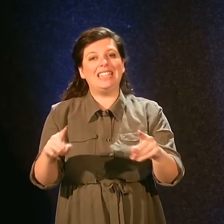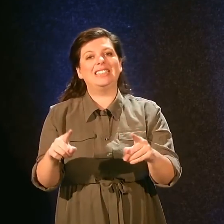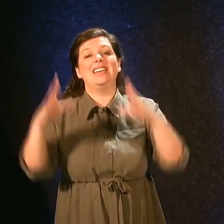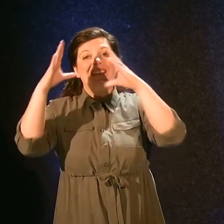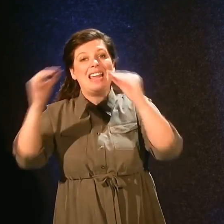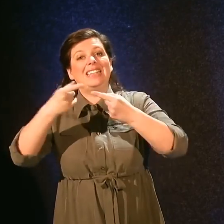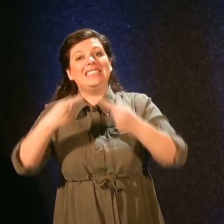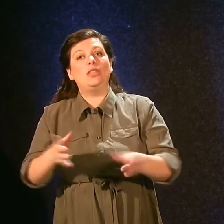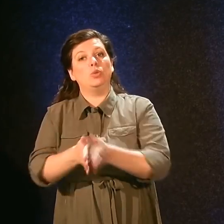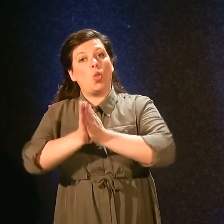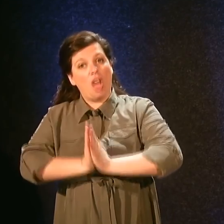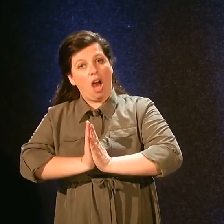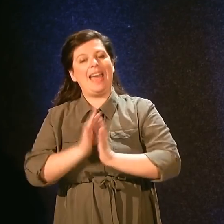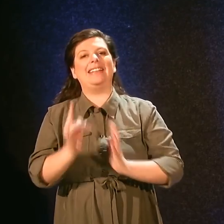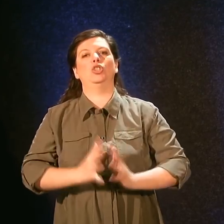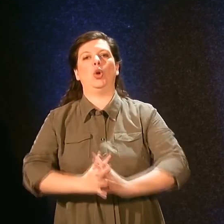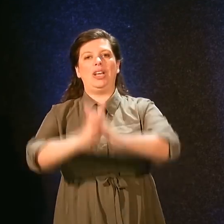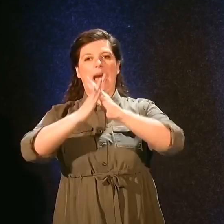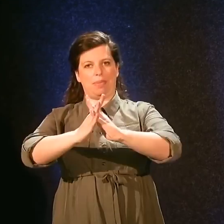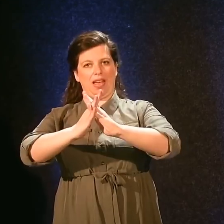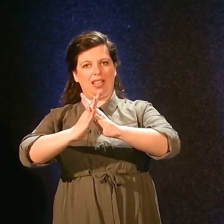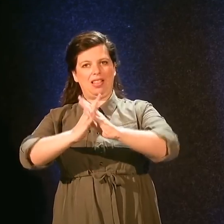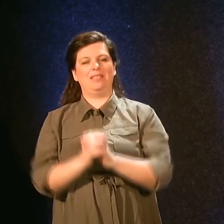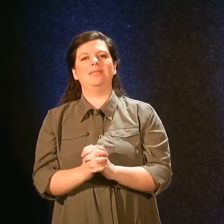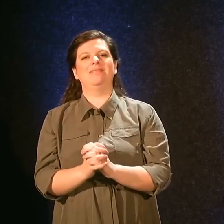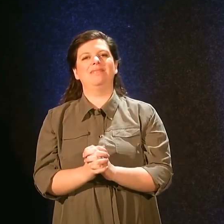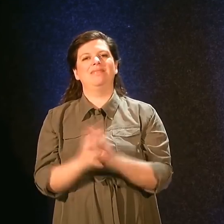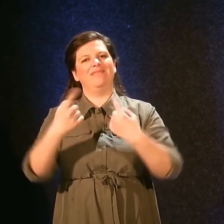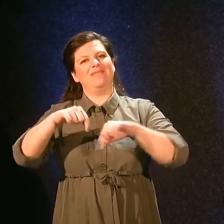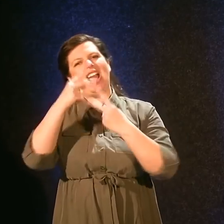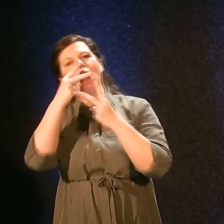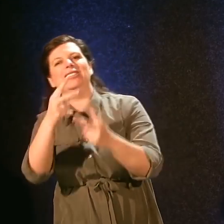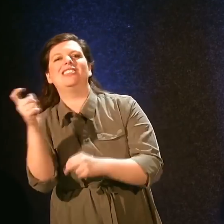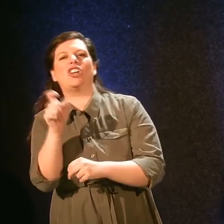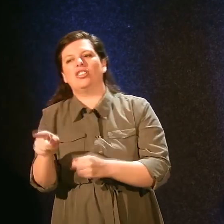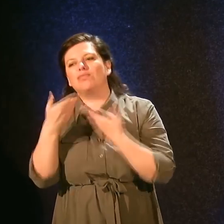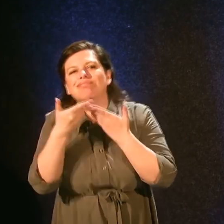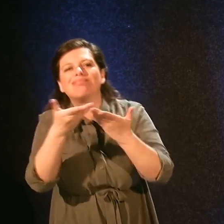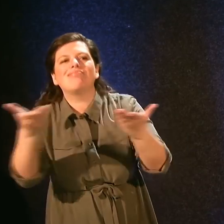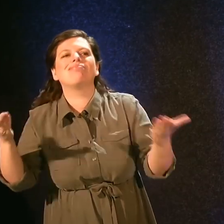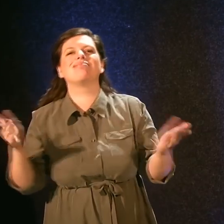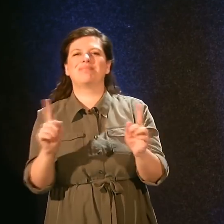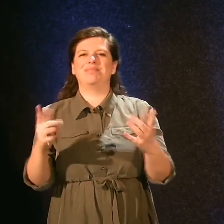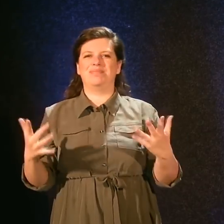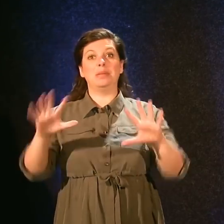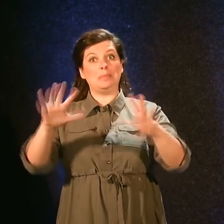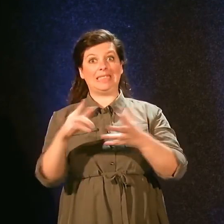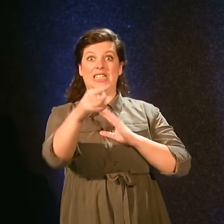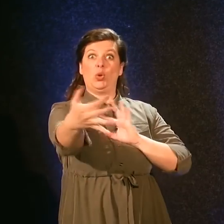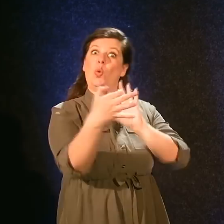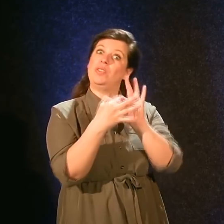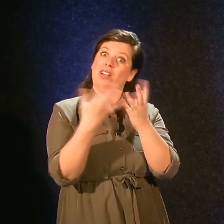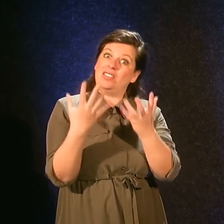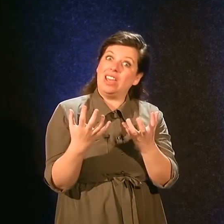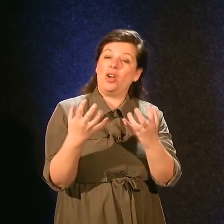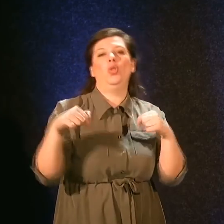en De Kapel. En we zien uit naar wat hij straks met ons gaat delen. Misschien wil je wel in contact komen met ons. Het kan nu